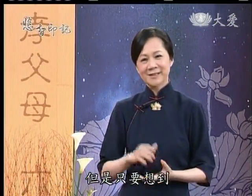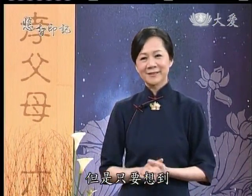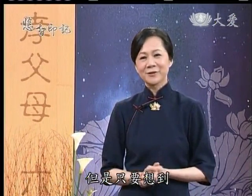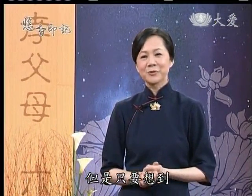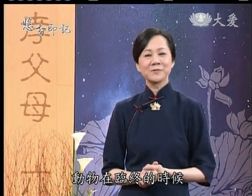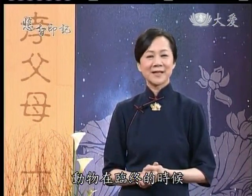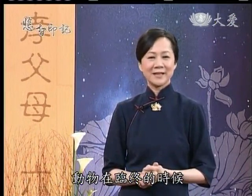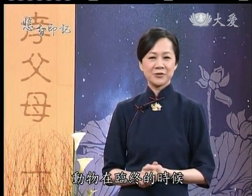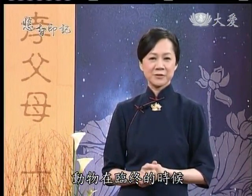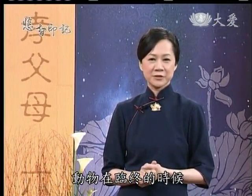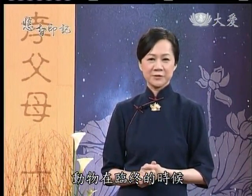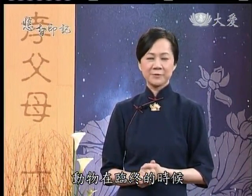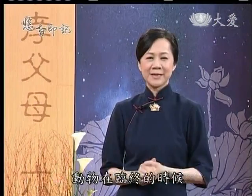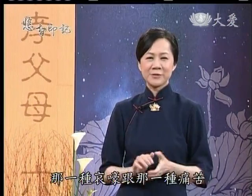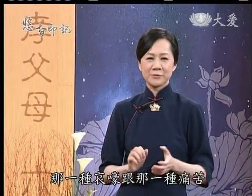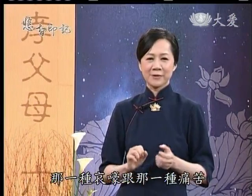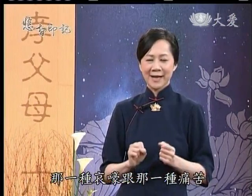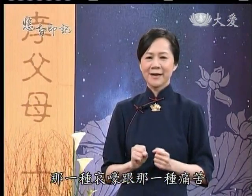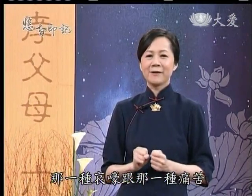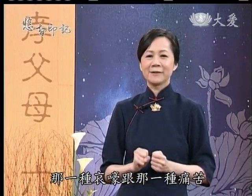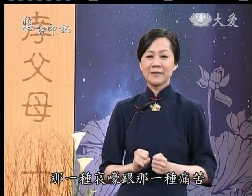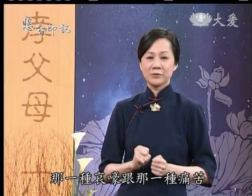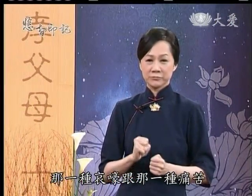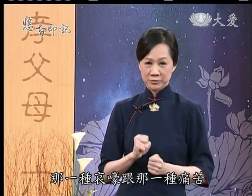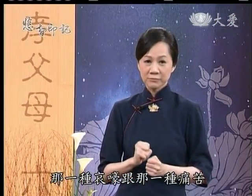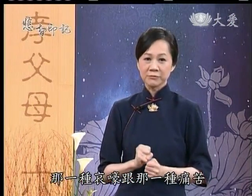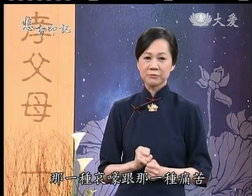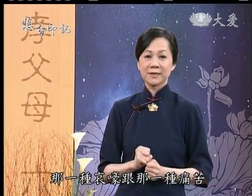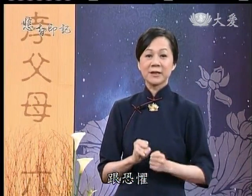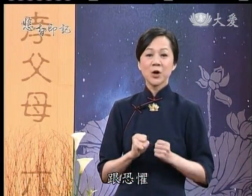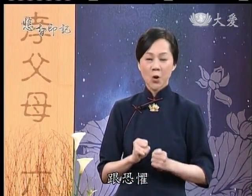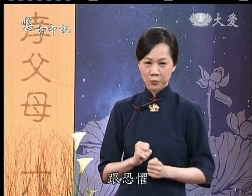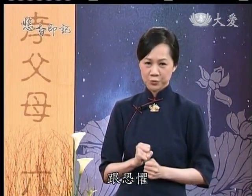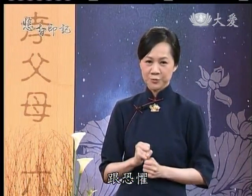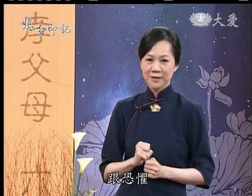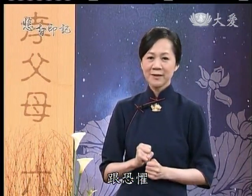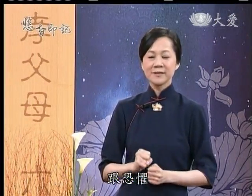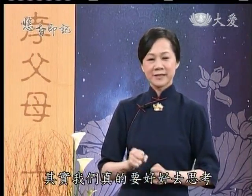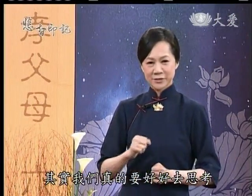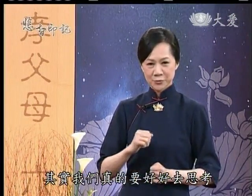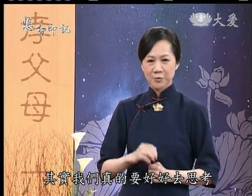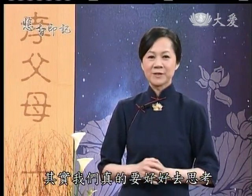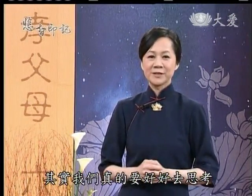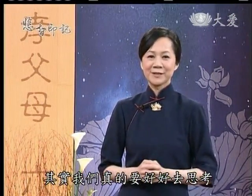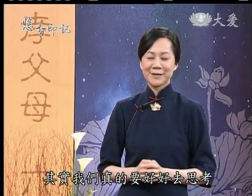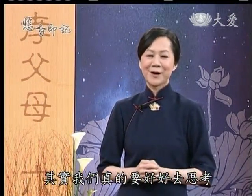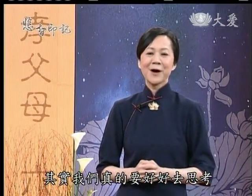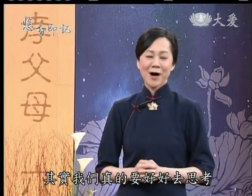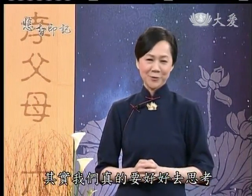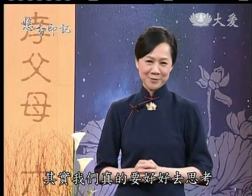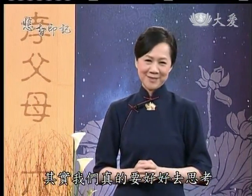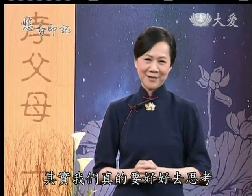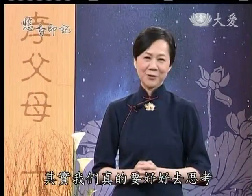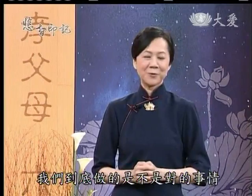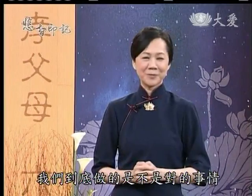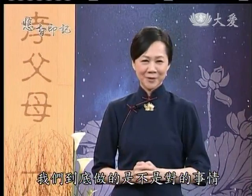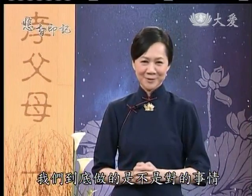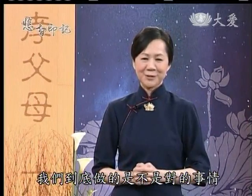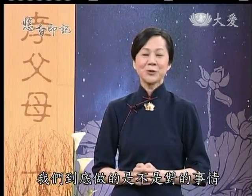要想到动物在临终的时候那一种哀嚎跟那种痛苦跟恐惧，其实我们真的要好好去思考，我们到底